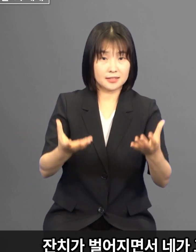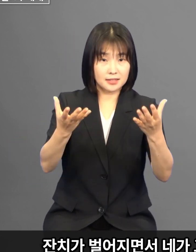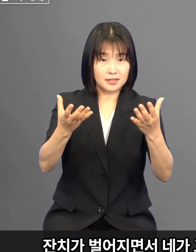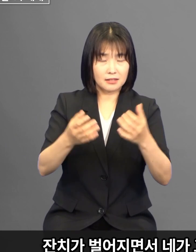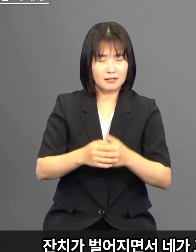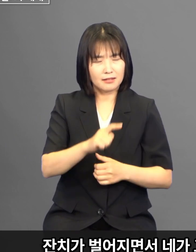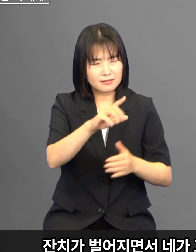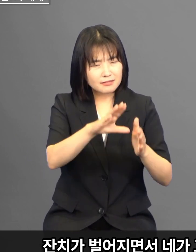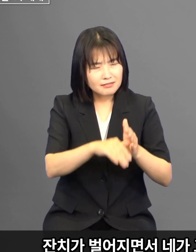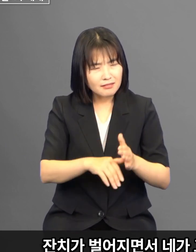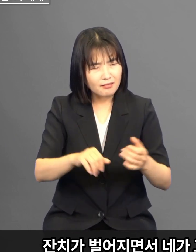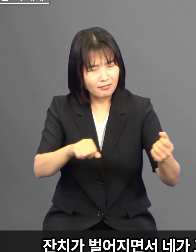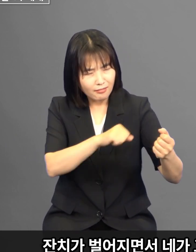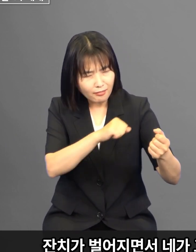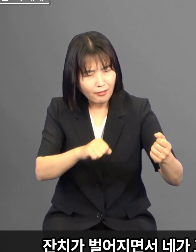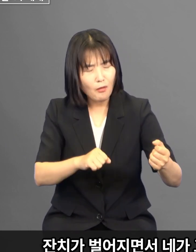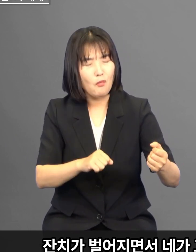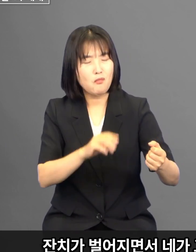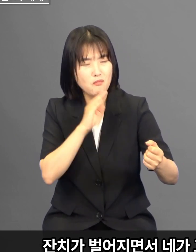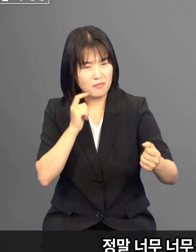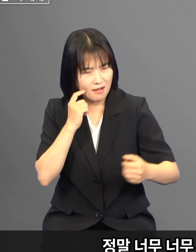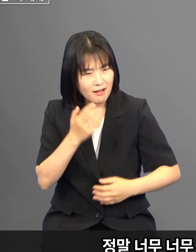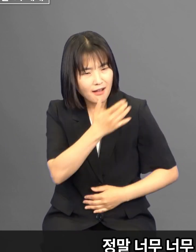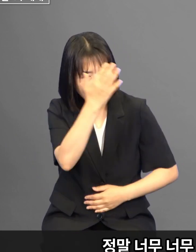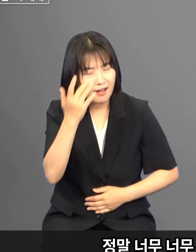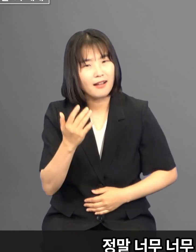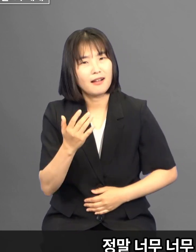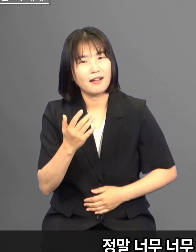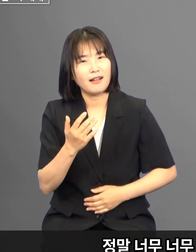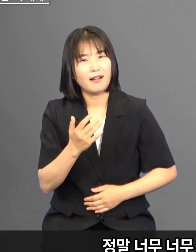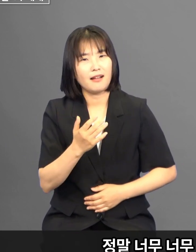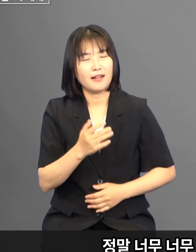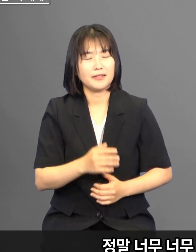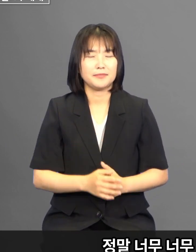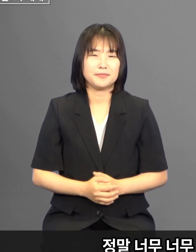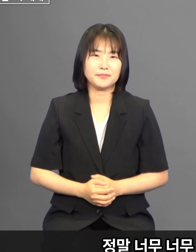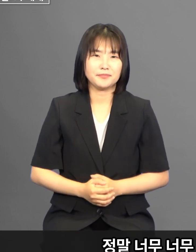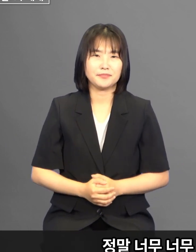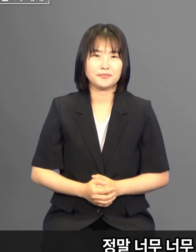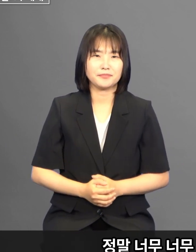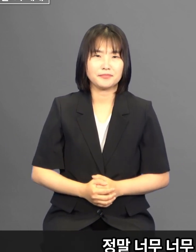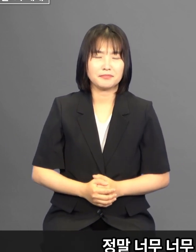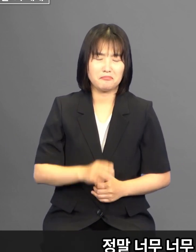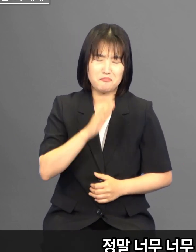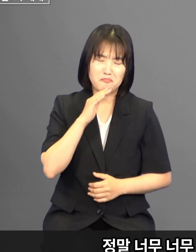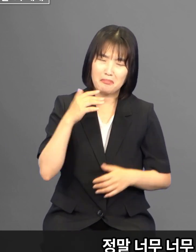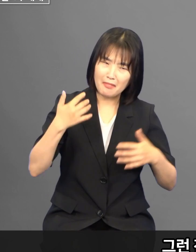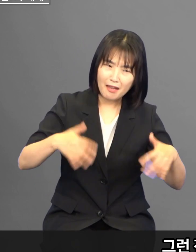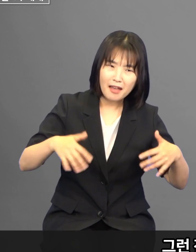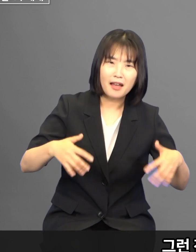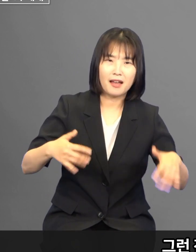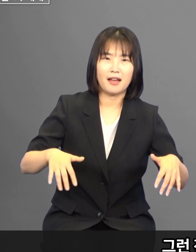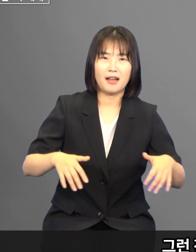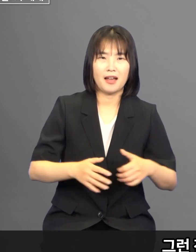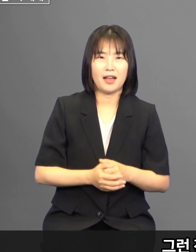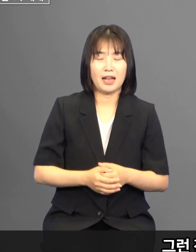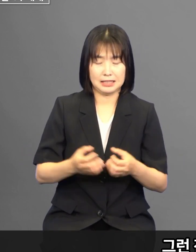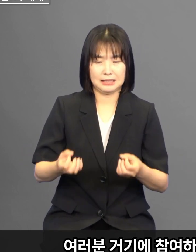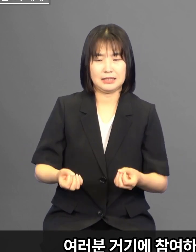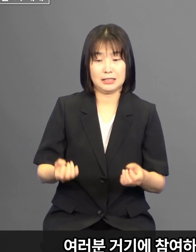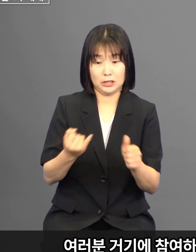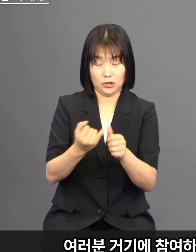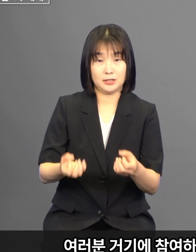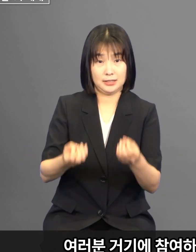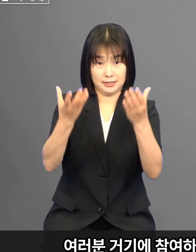그런 연주했지? 너무 아름다웠어. 정말 너무 아름다웠어. 야, 대단해. 그런 잔치가 벌어질